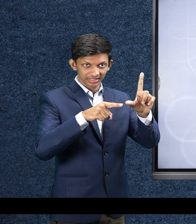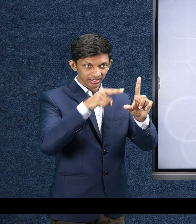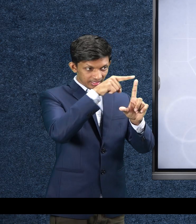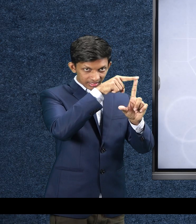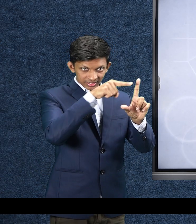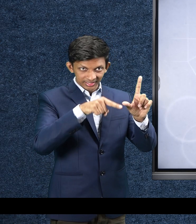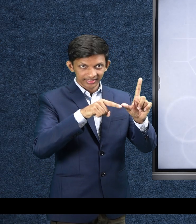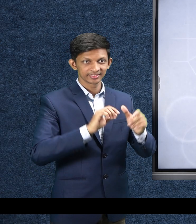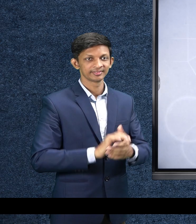हायपोटेन्यूस,